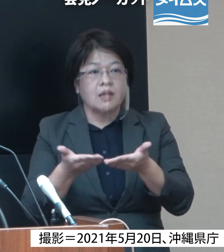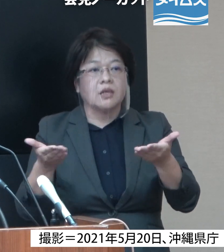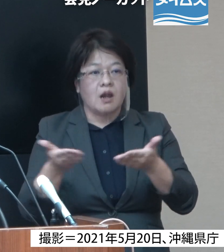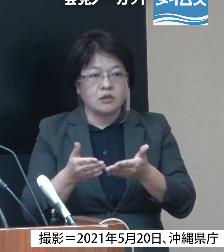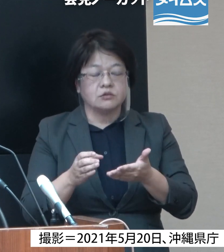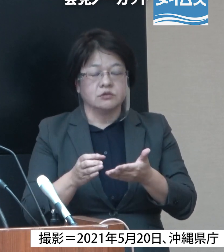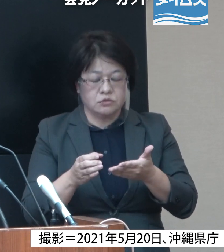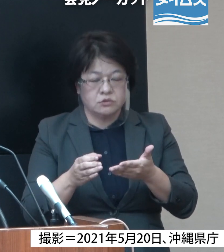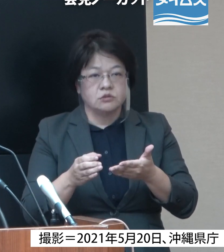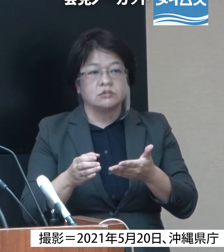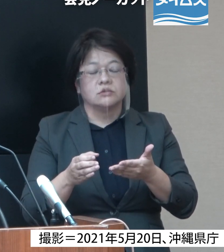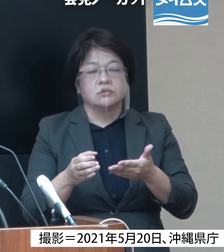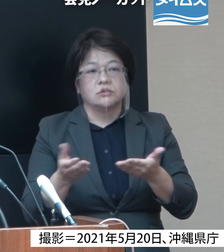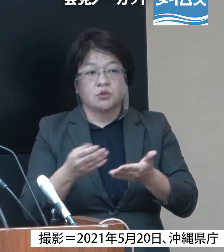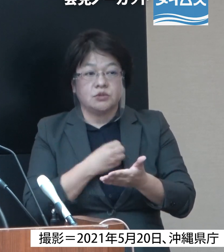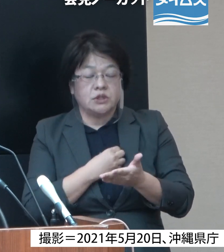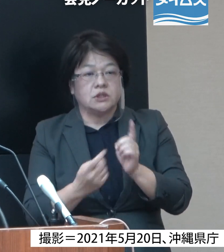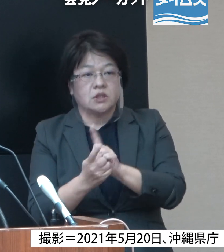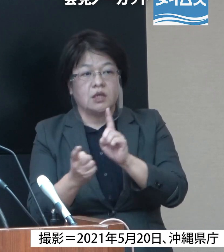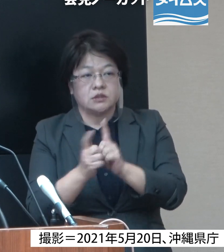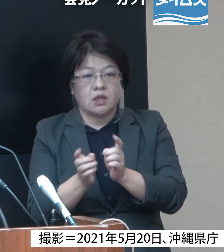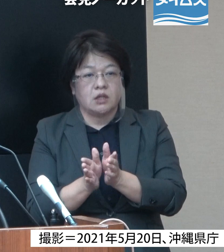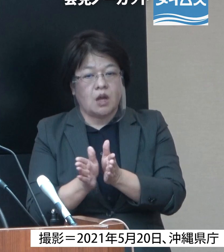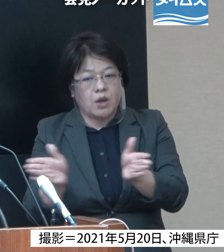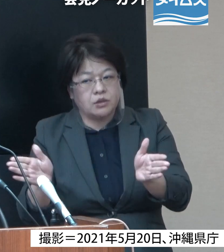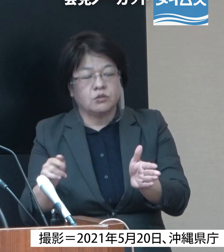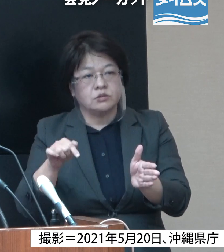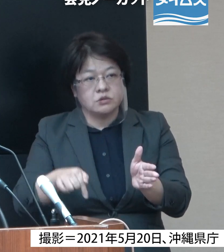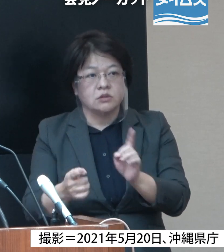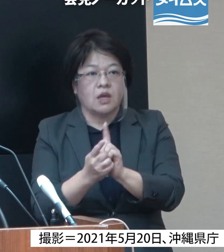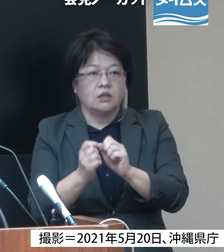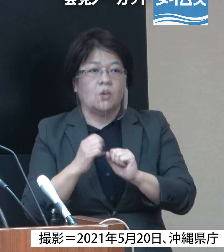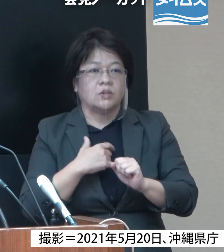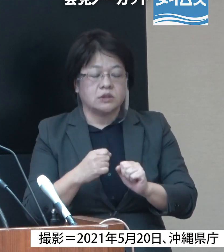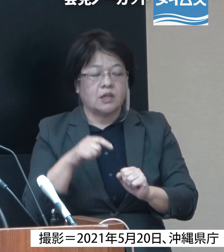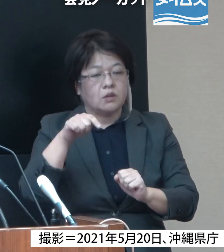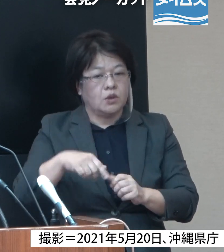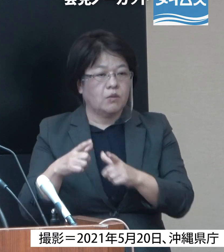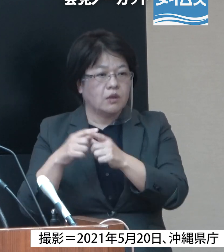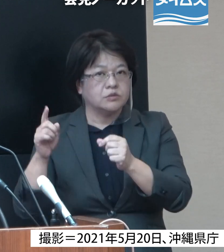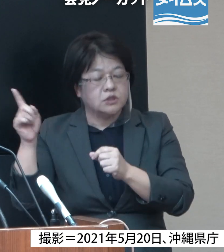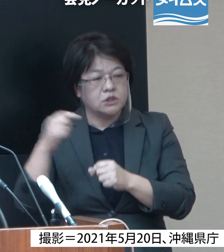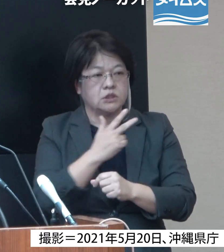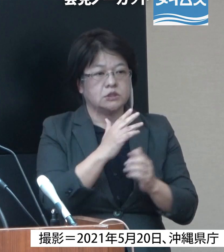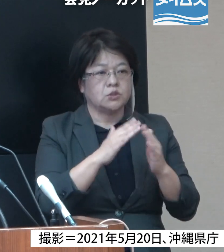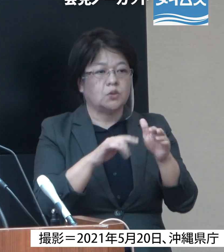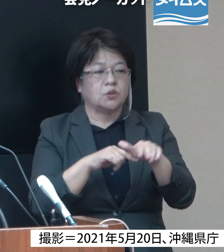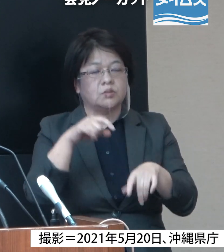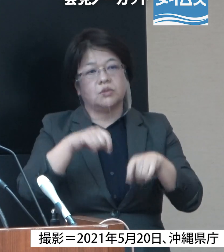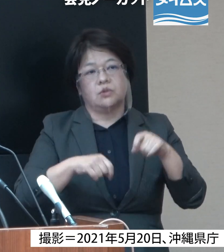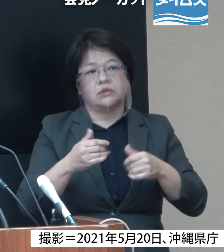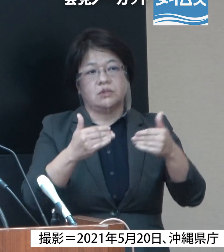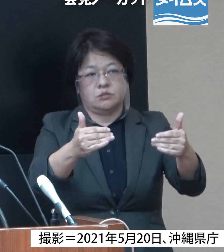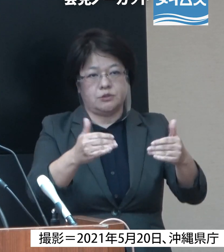についても接種の対象を広げられるよう国および市町村と調整を図ってまいります。